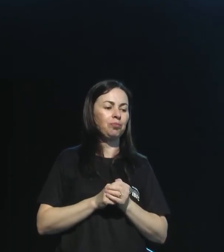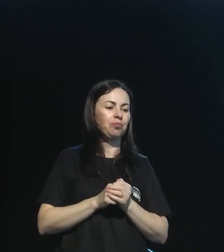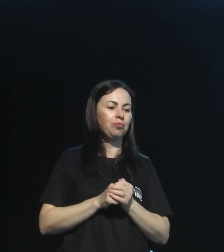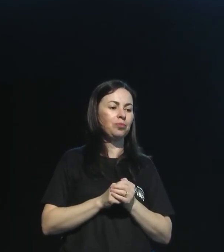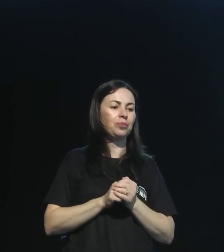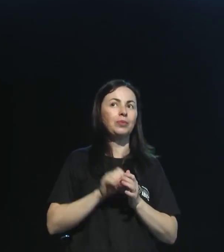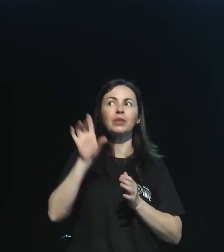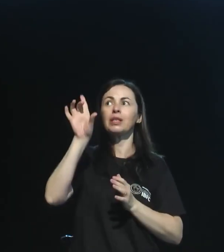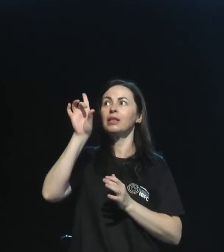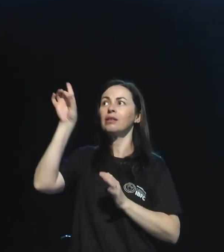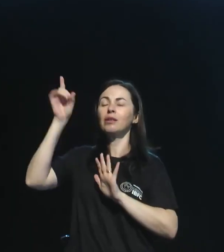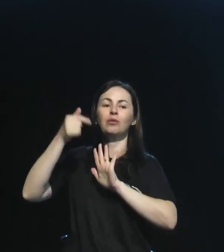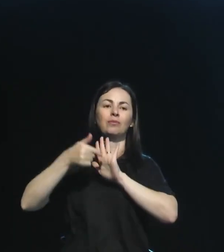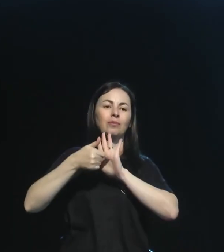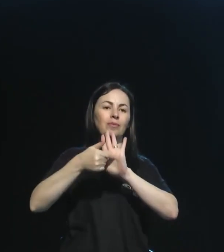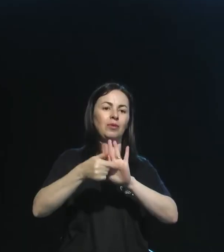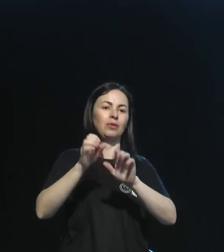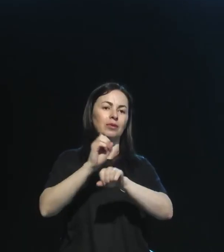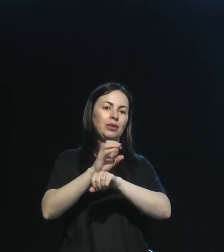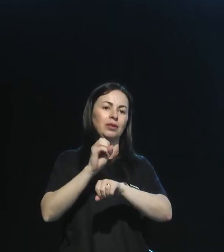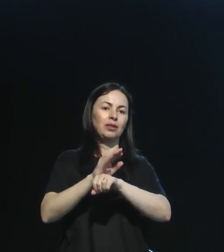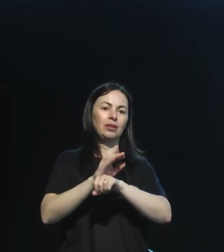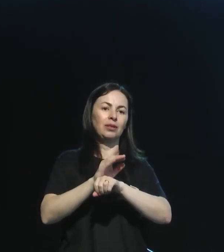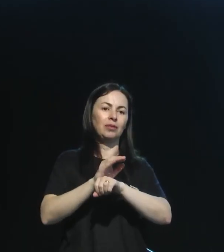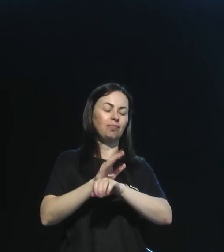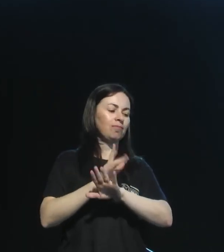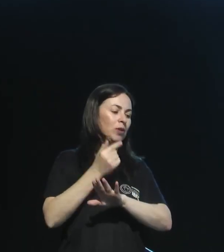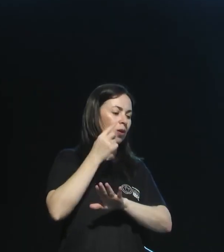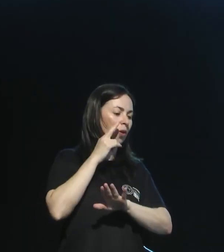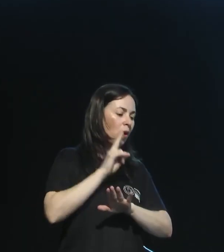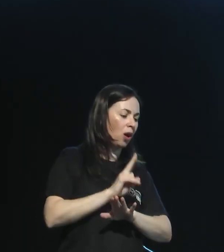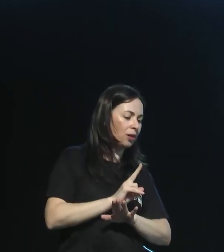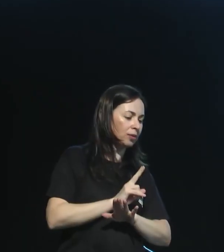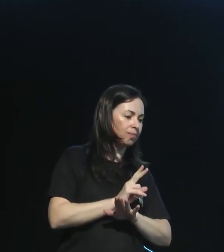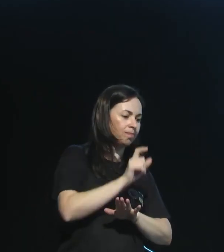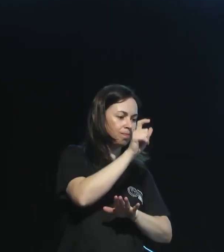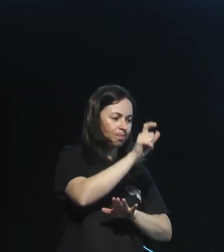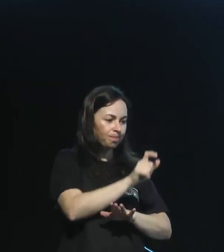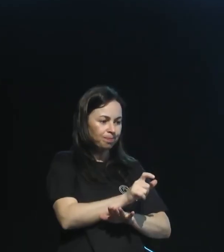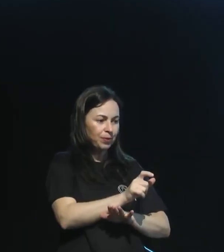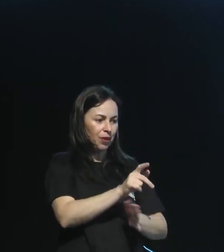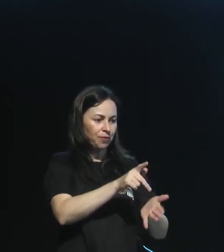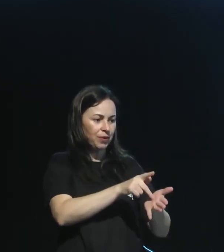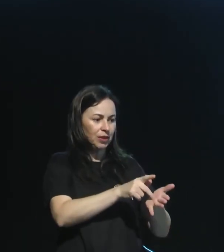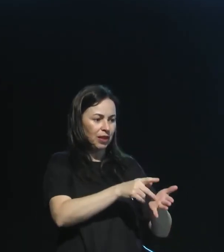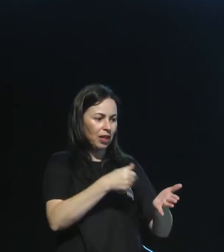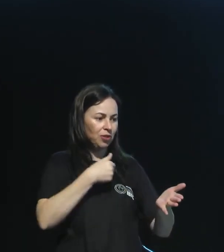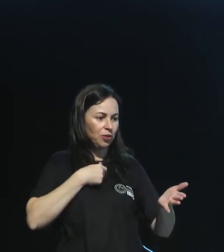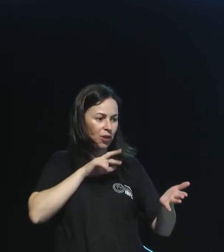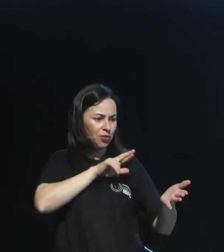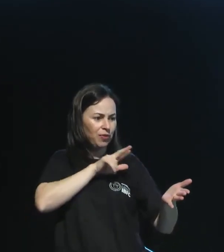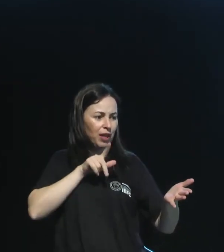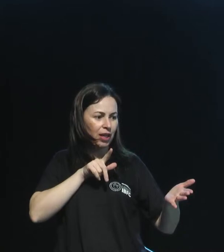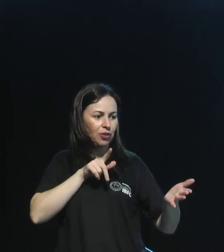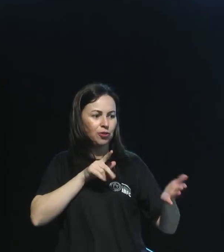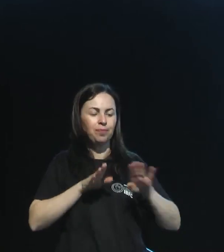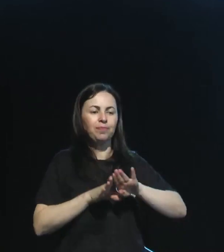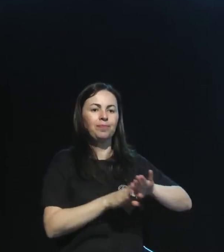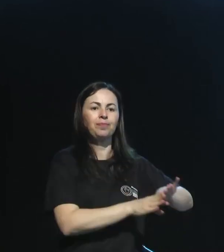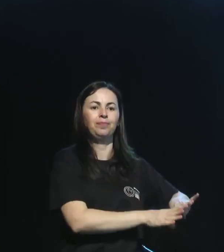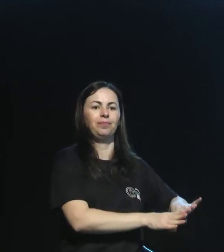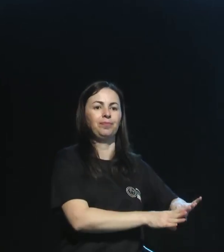Deus estabeleceu, morra para isso. Se a verdade de Jesus é diferente daquela que você